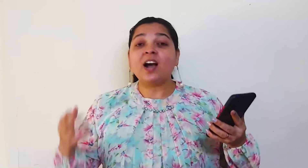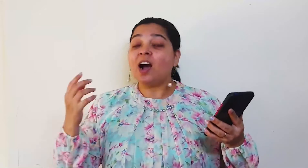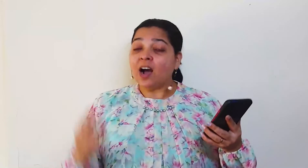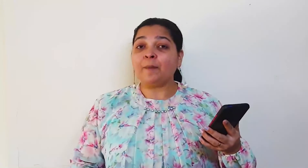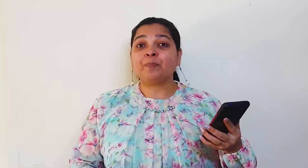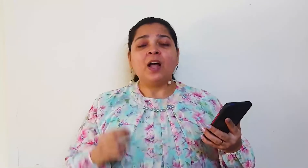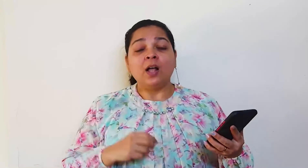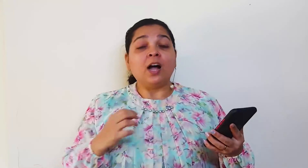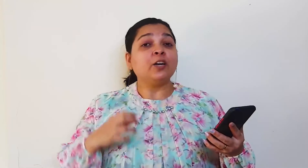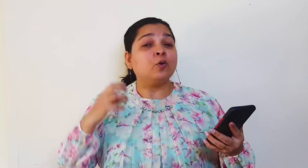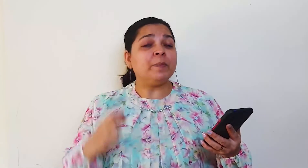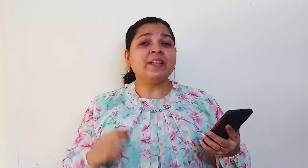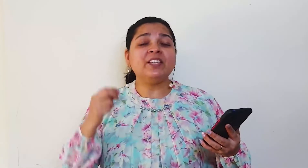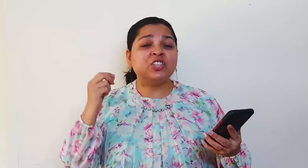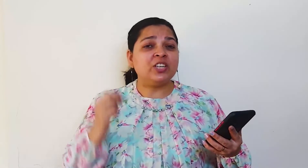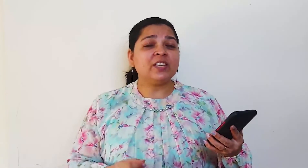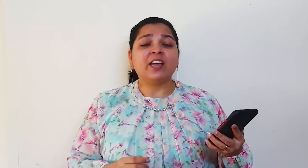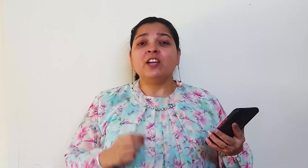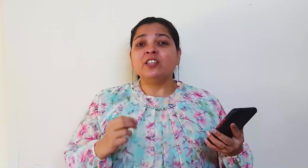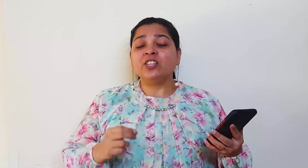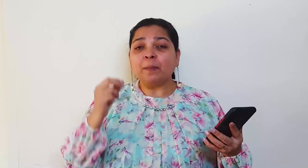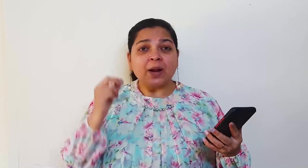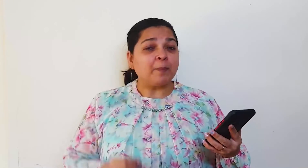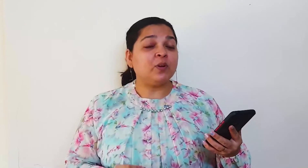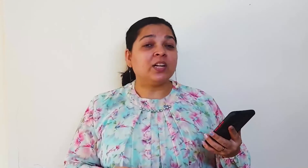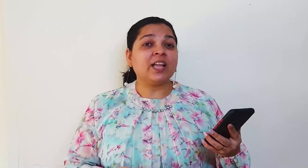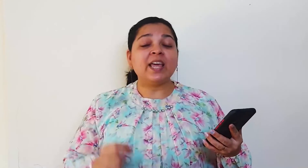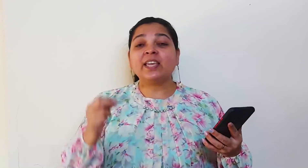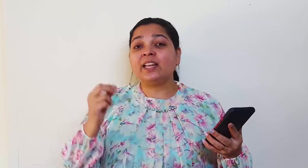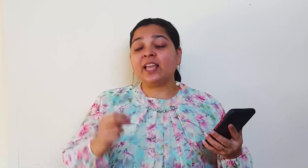यो सामर्थ्यलाई प्रयोग गर्न सक्नुहुन्छ त्यो